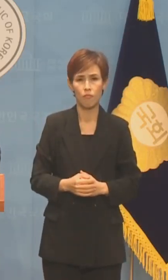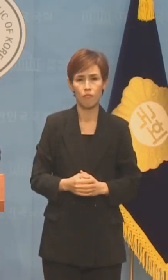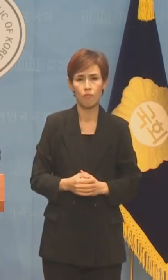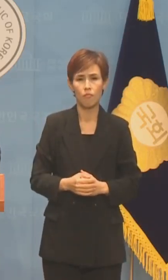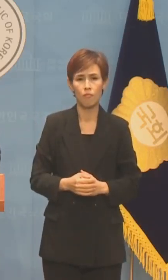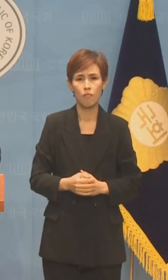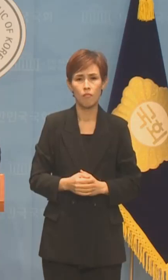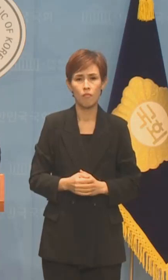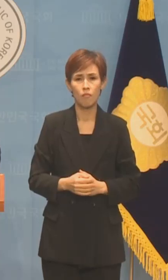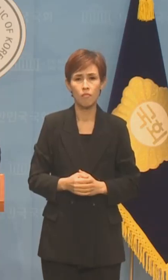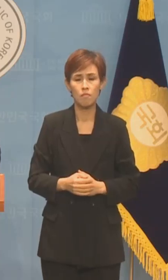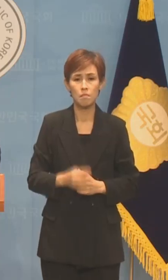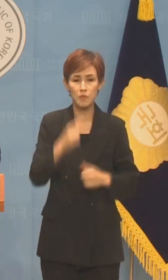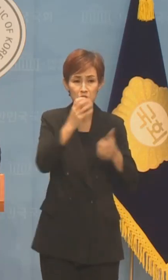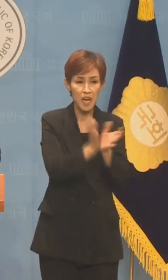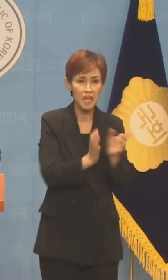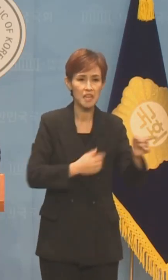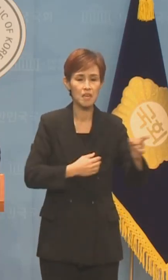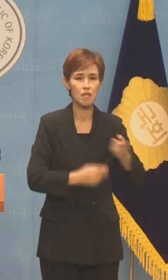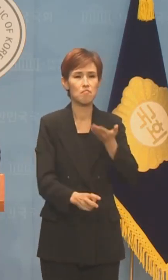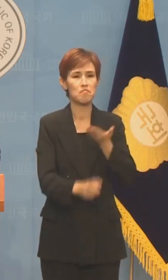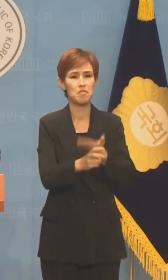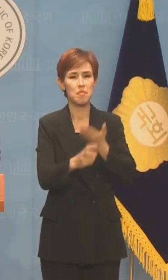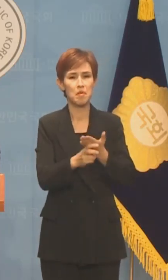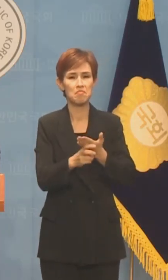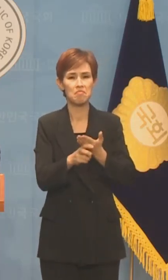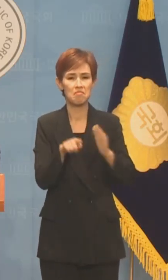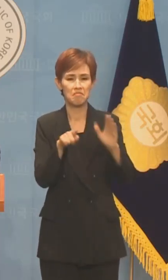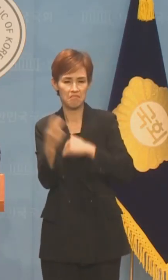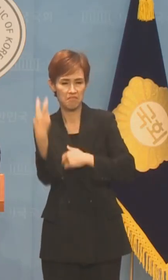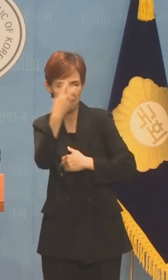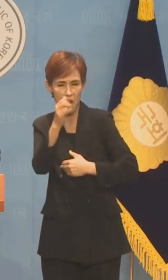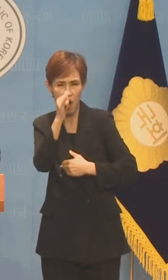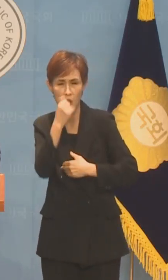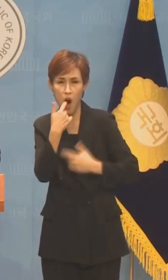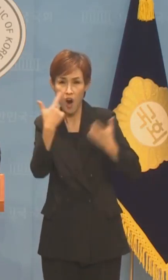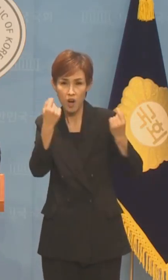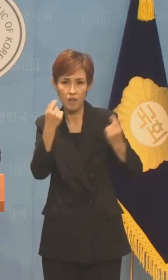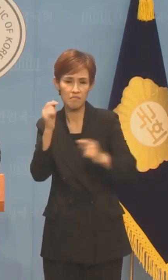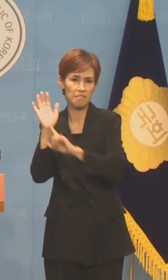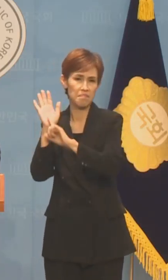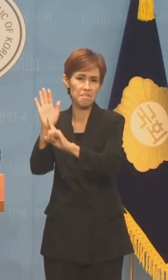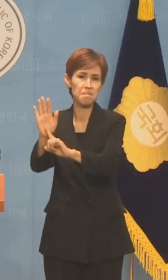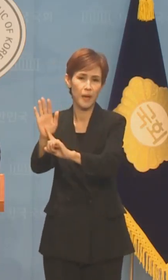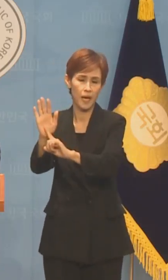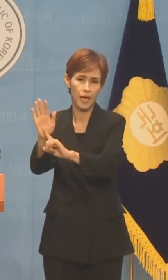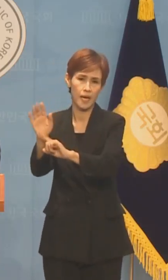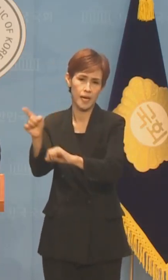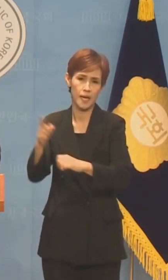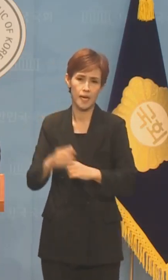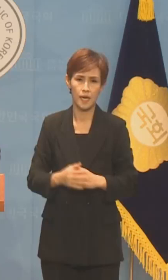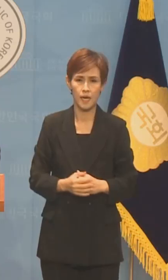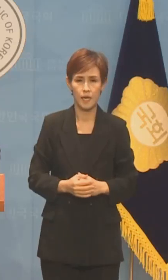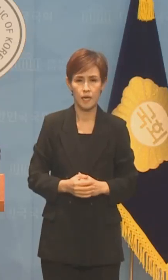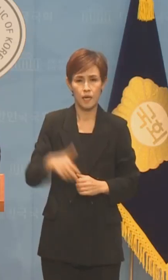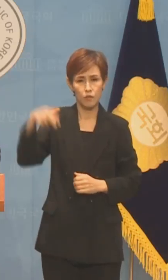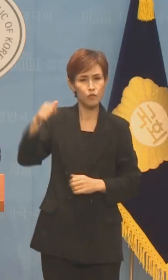그럼에도 불구하고 민주당이 반헌법적인 검열을 하고 있는 것처럼 공표하였습니다.